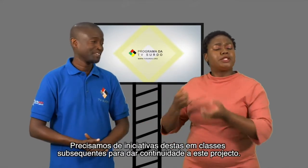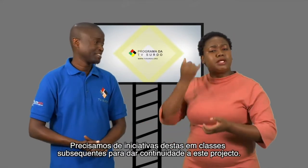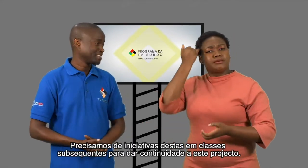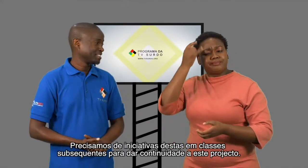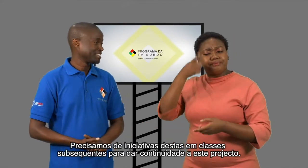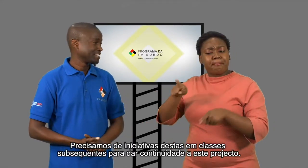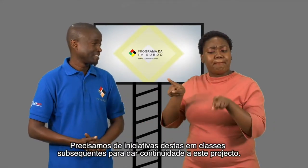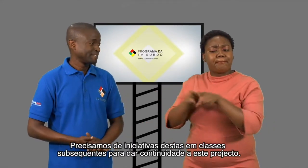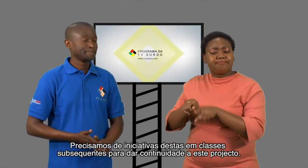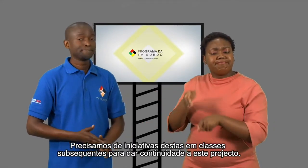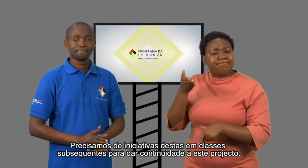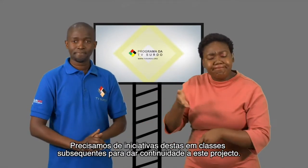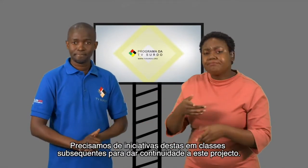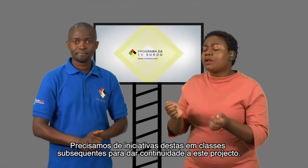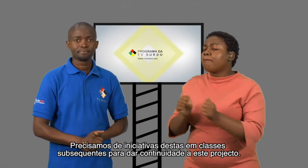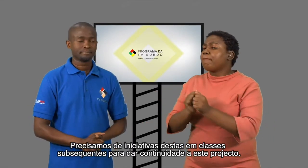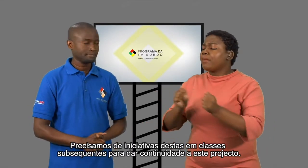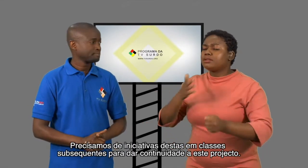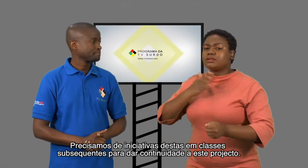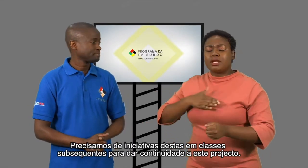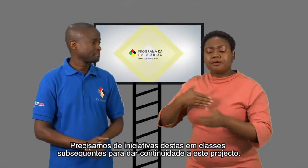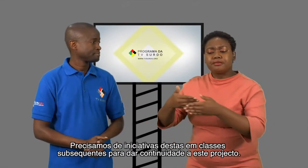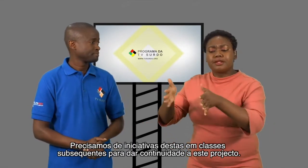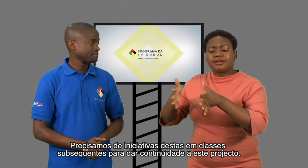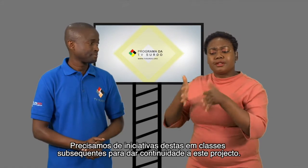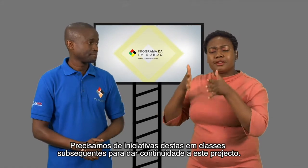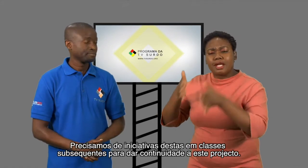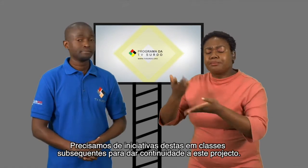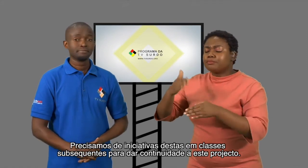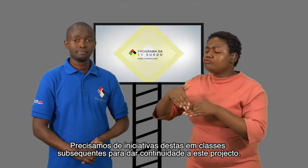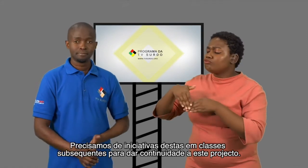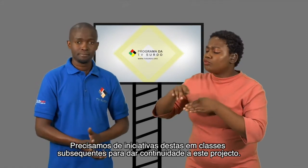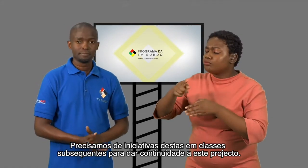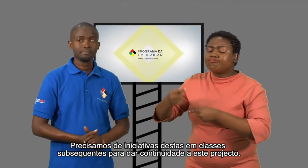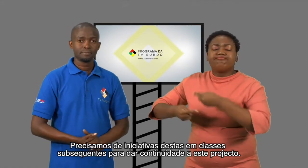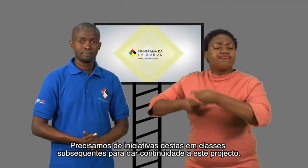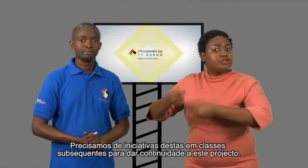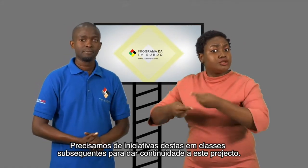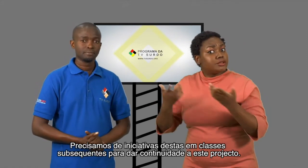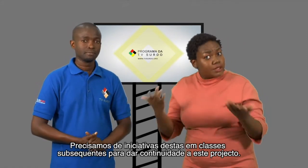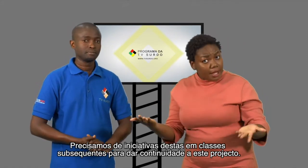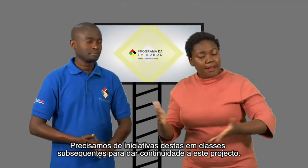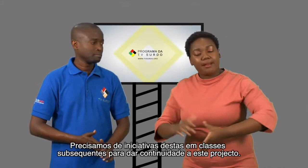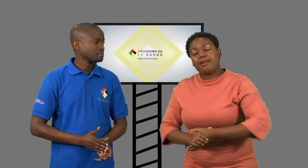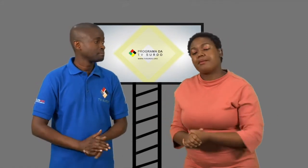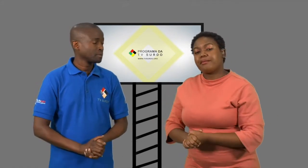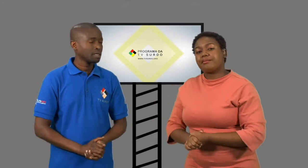Precisamos de iniciativas destas em classes subsequentes para dar continuidade a este projeto.